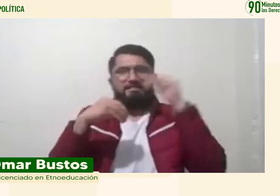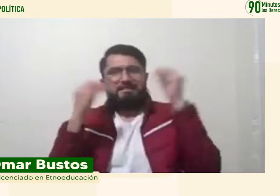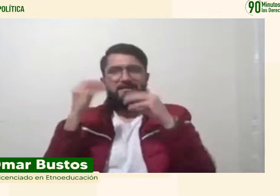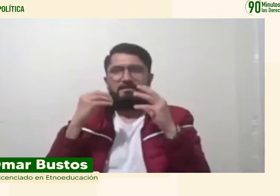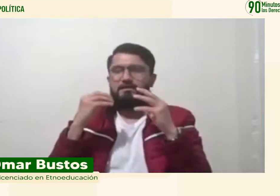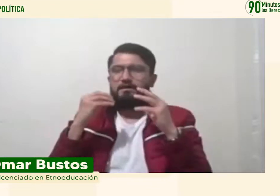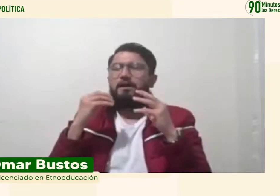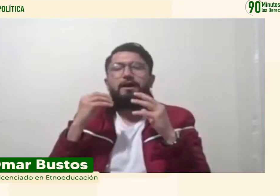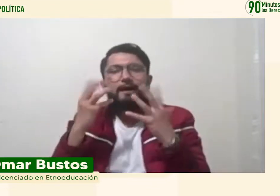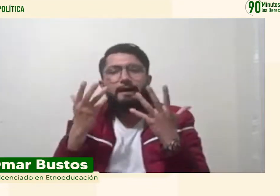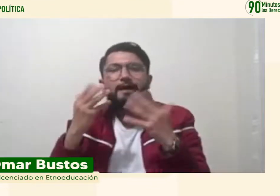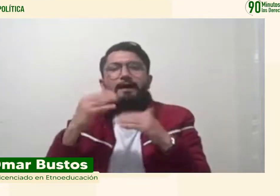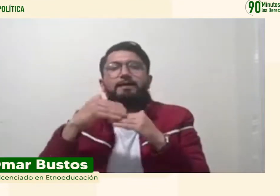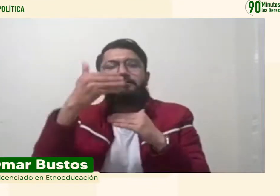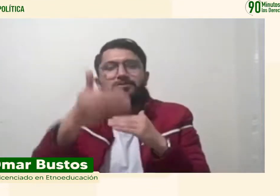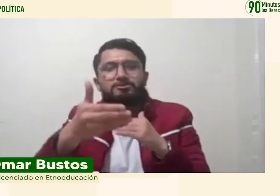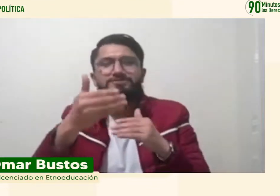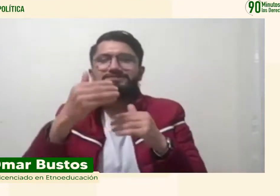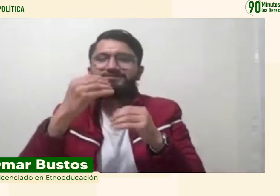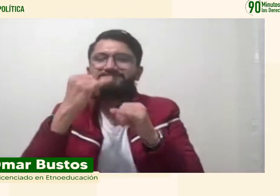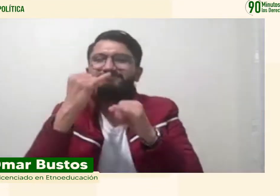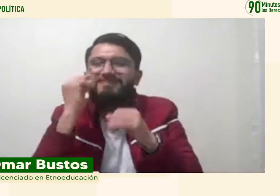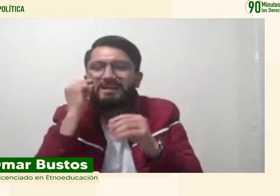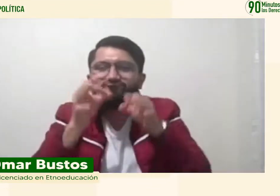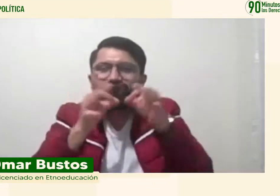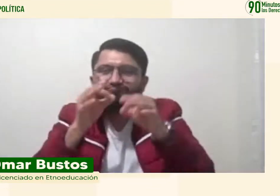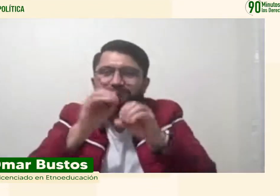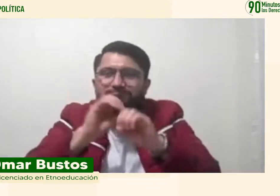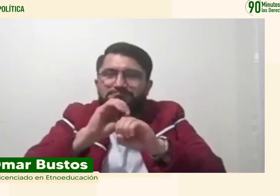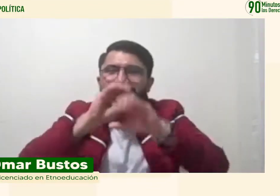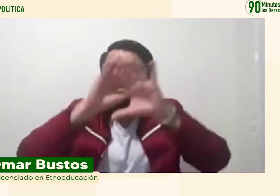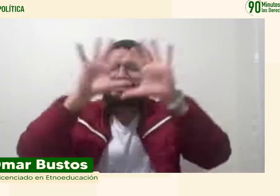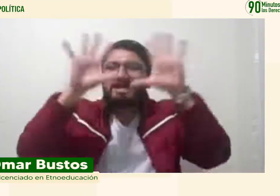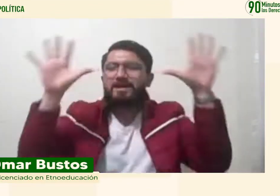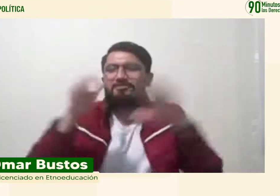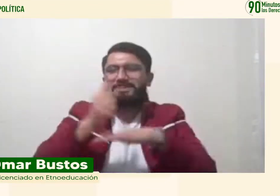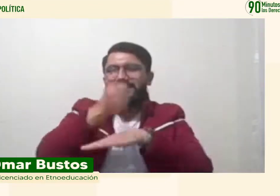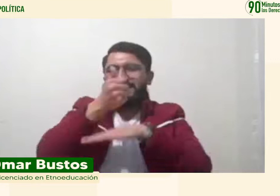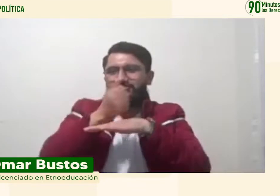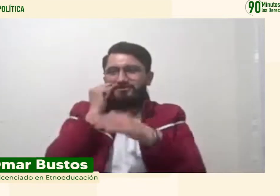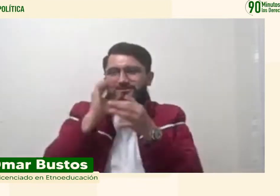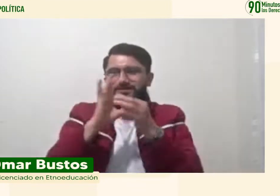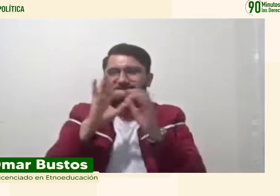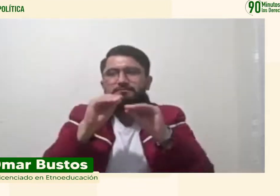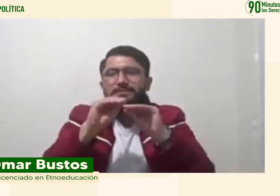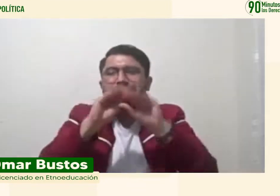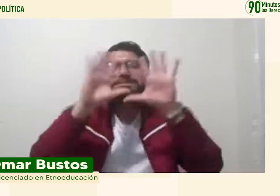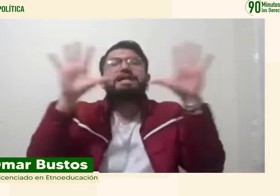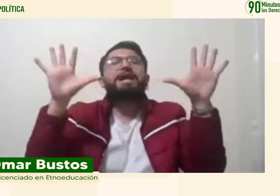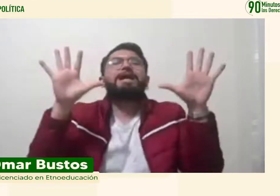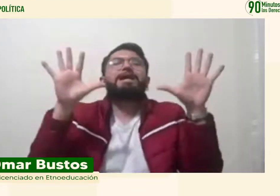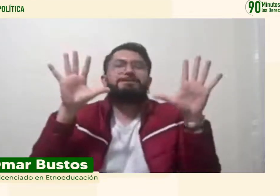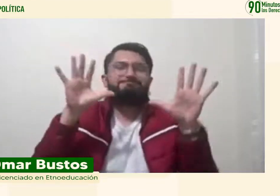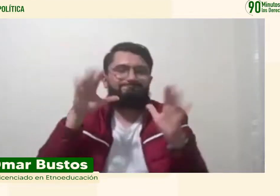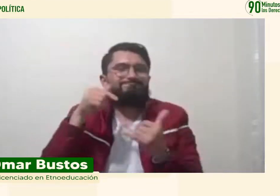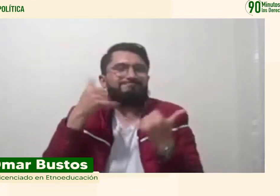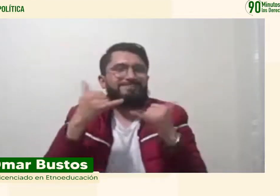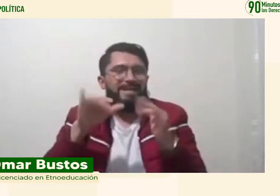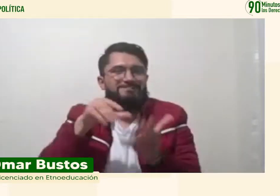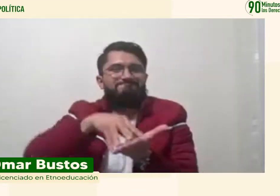centro democrático porque no se verá después genera una explicación como director de penas porque queda